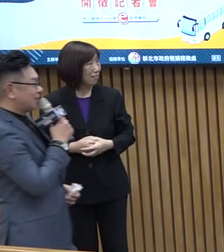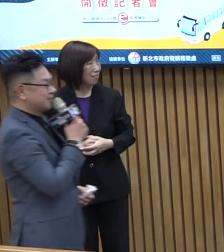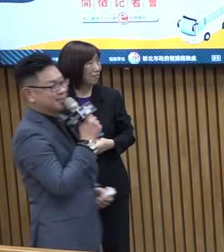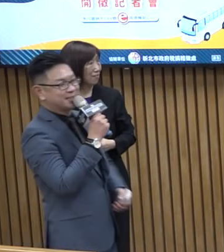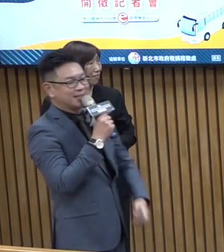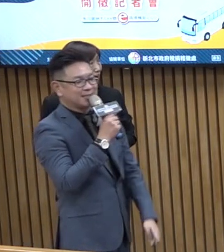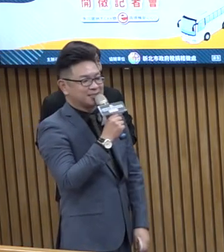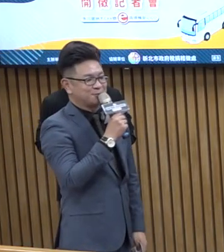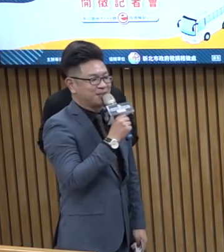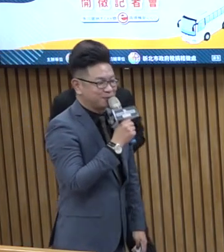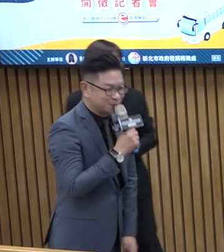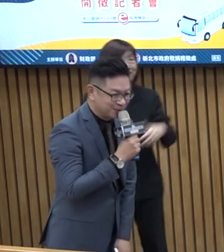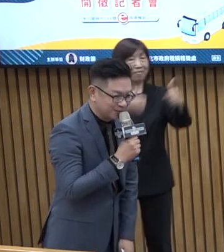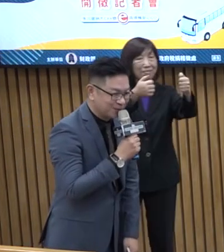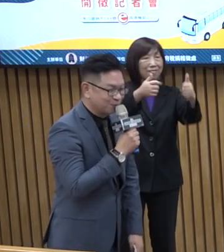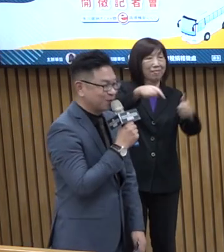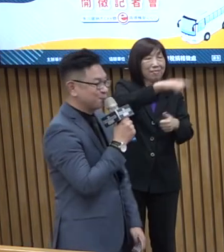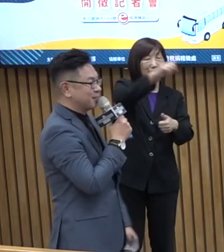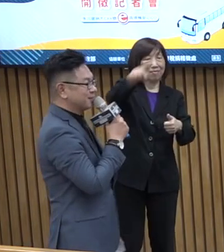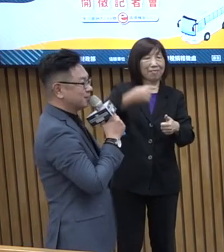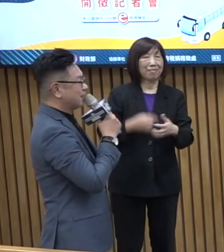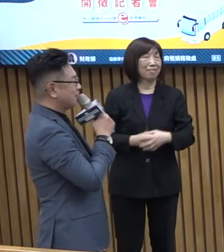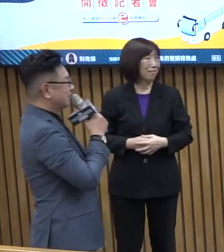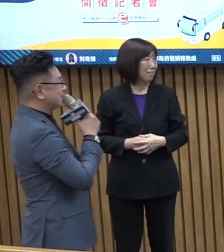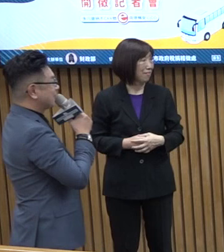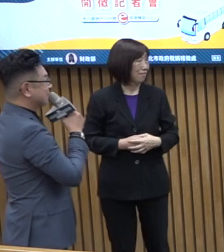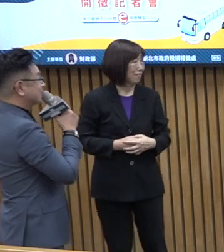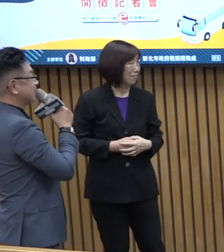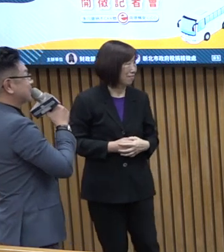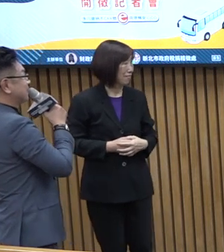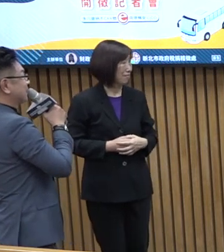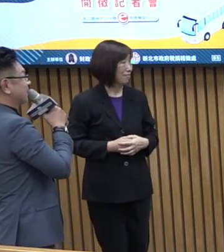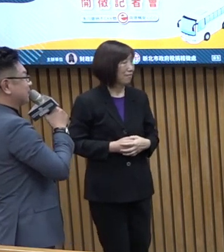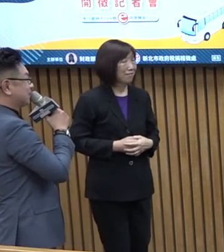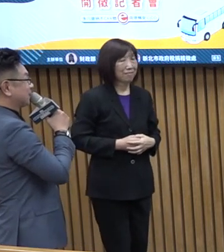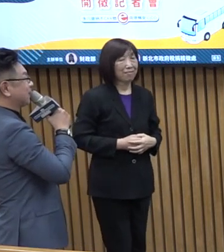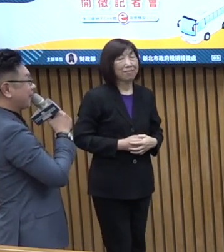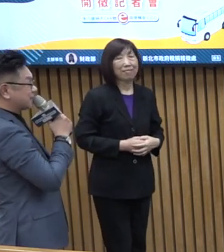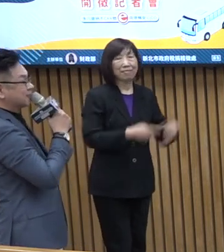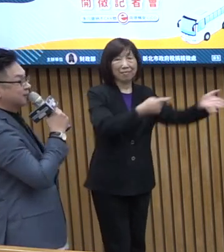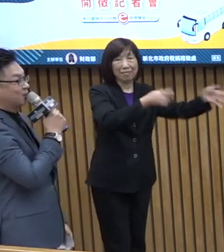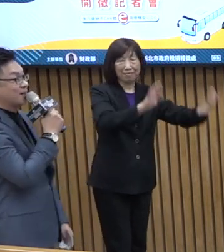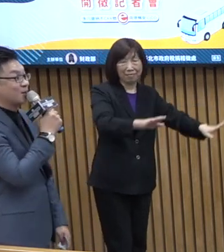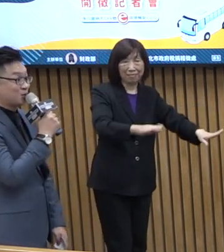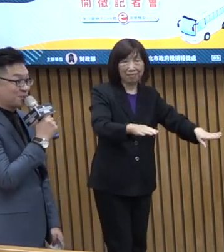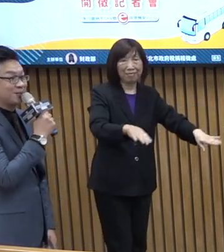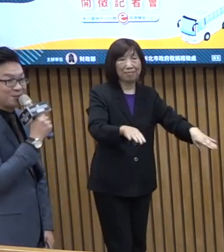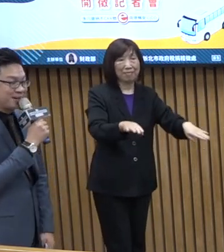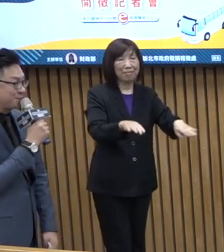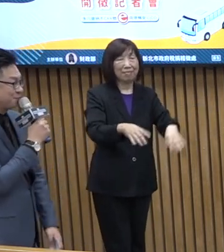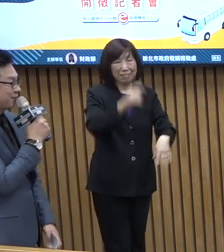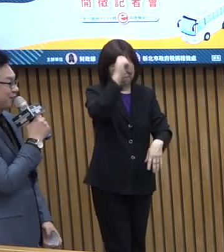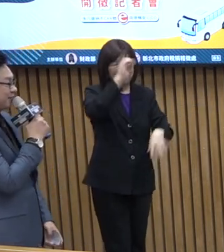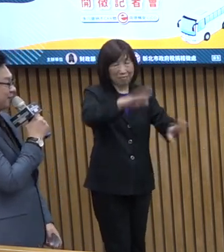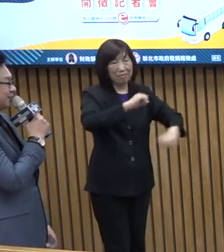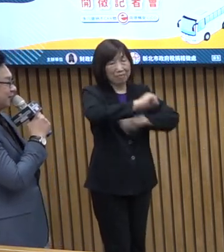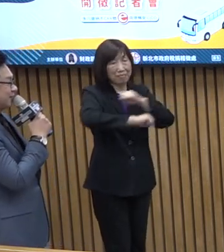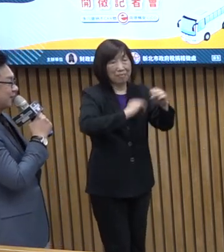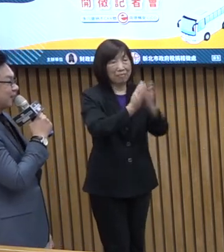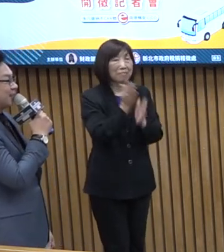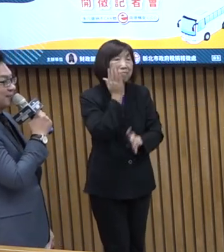好，谢谢媒体朋友们为我们让这一次的整个开征都能够顺利圆满。